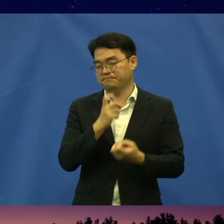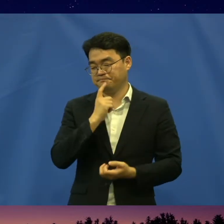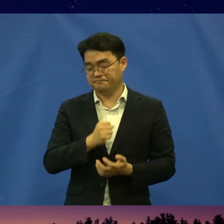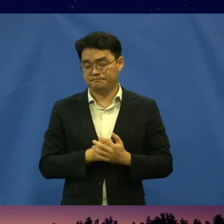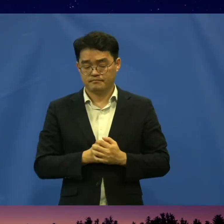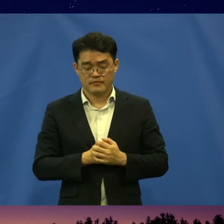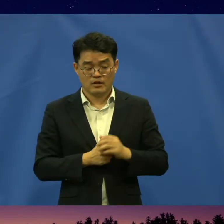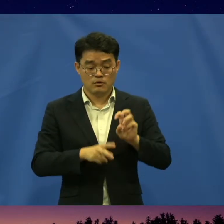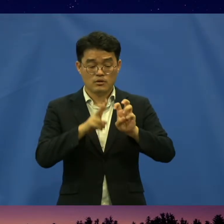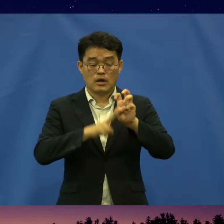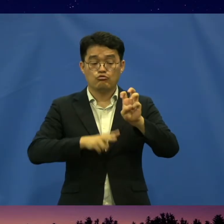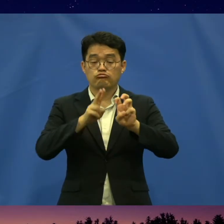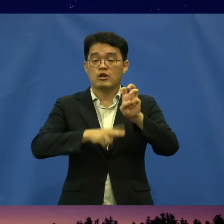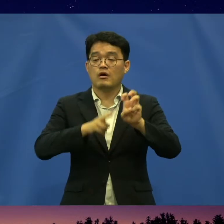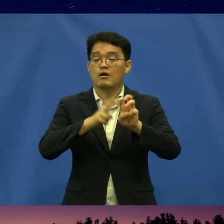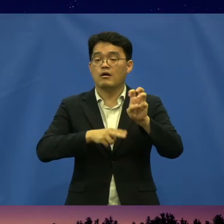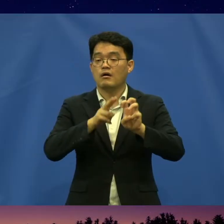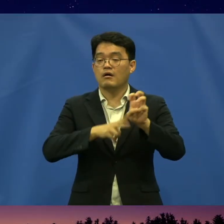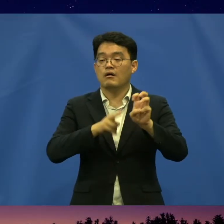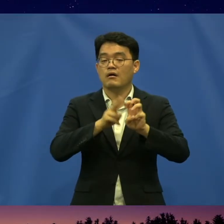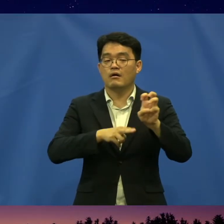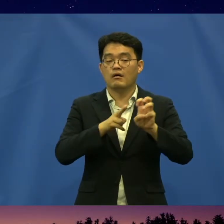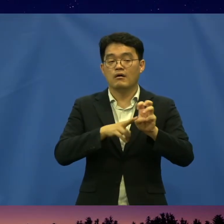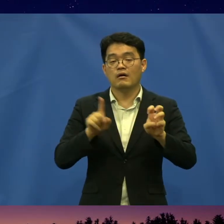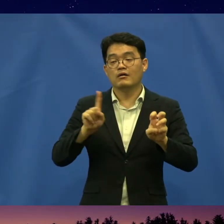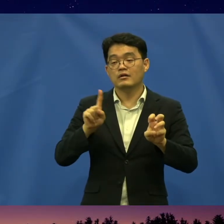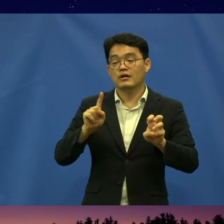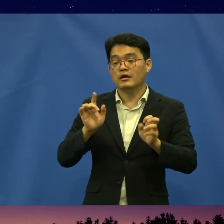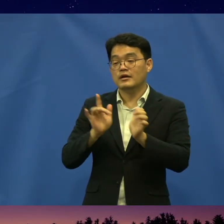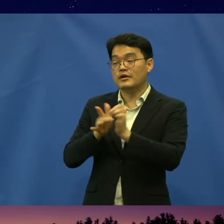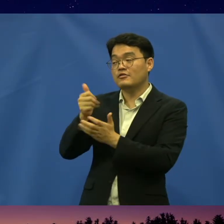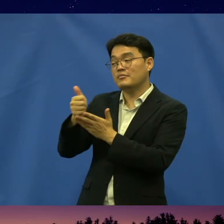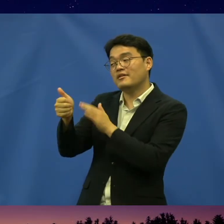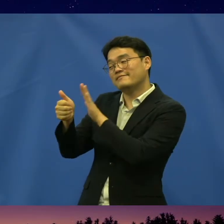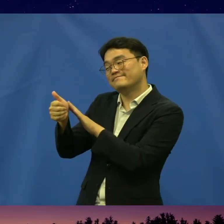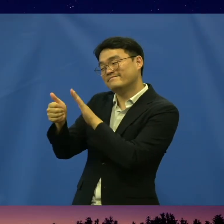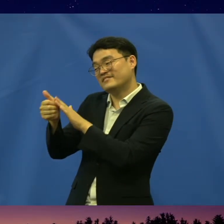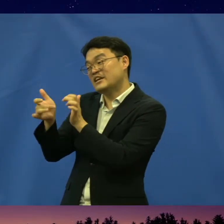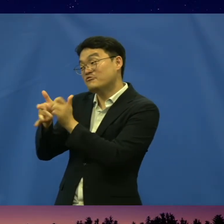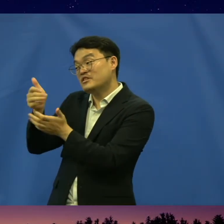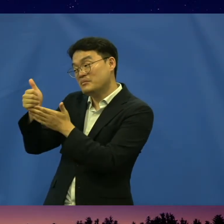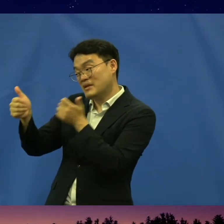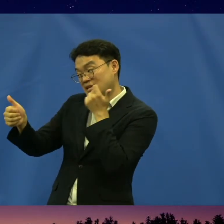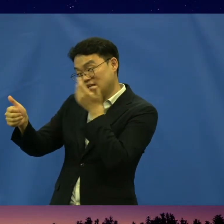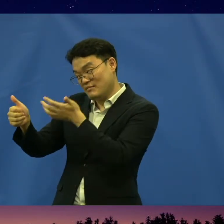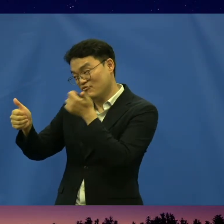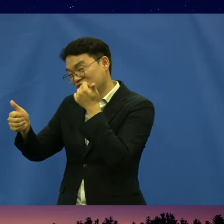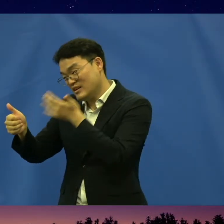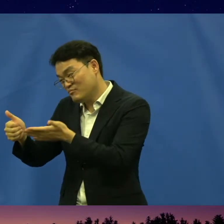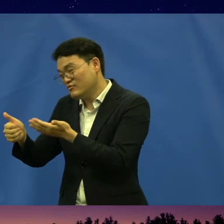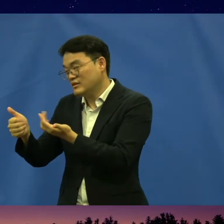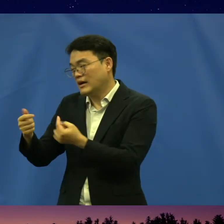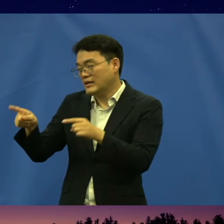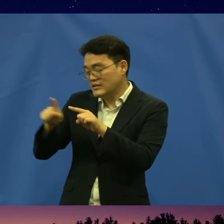마지막까지도 그가 예수를 팔자요 마귀에게 사로잡혀 있다는 걸 아무도 몰라요. 주님만 알고 계세요.